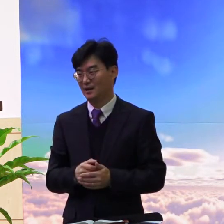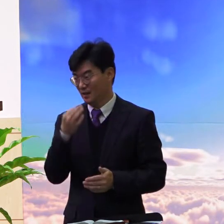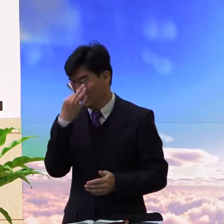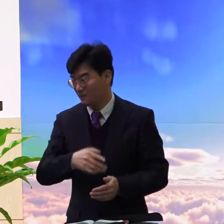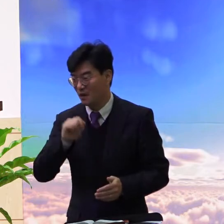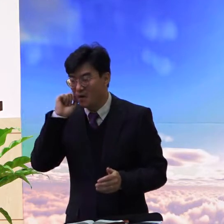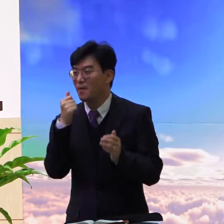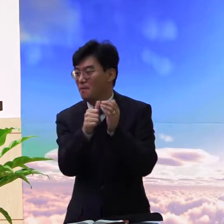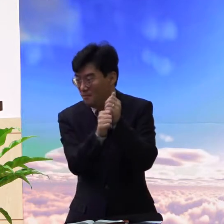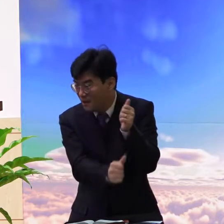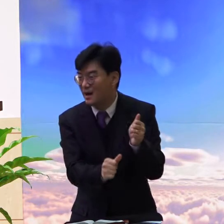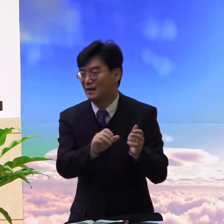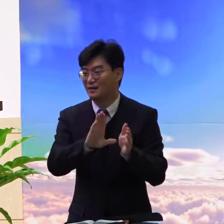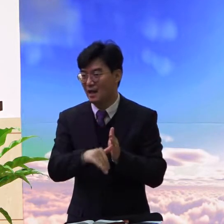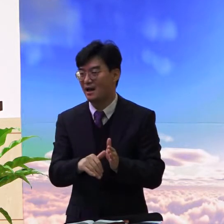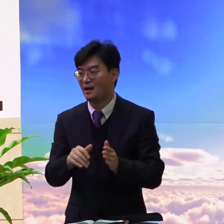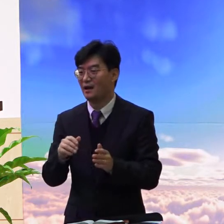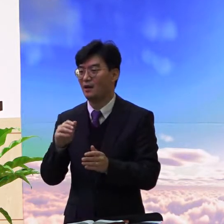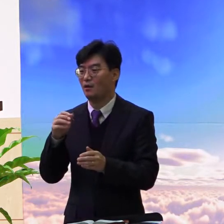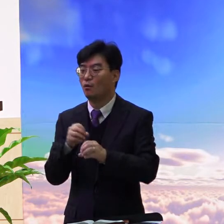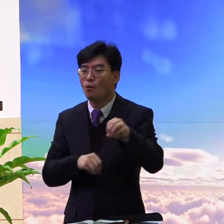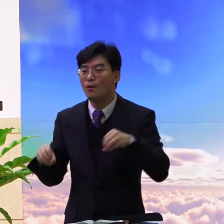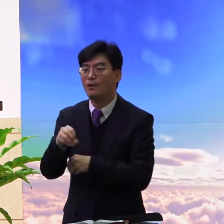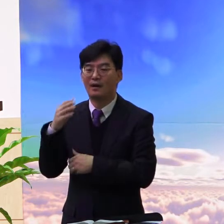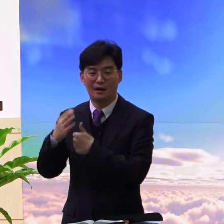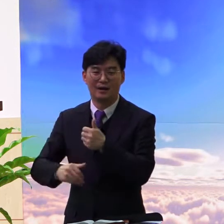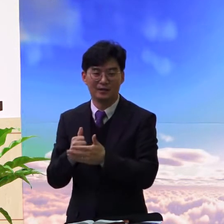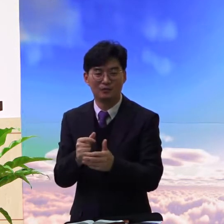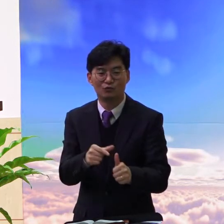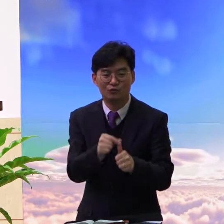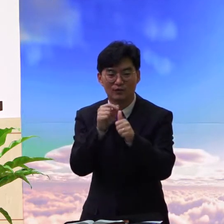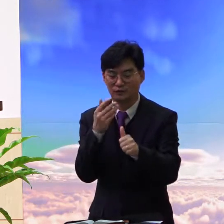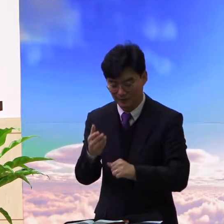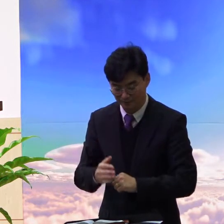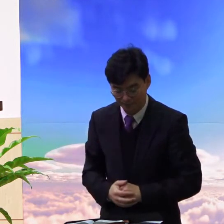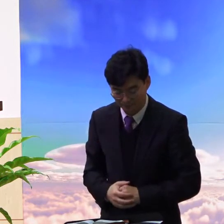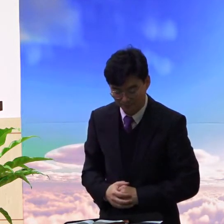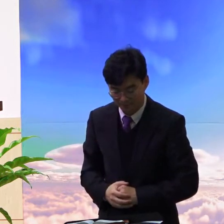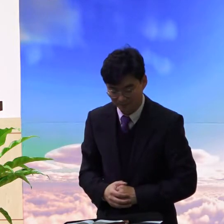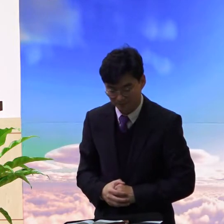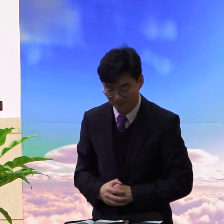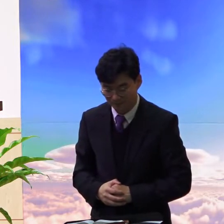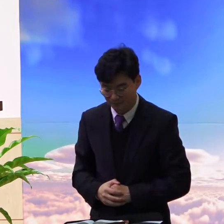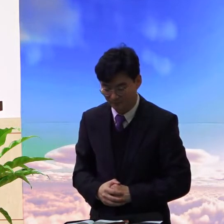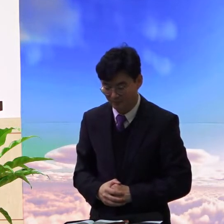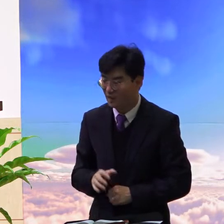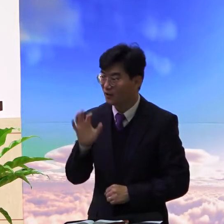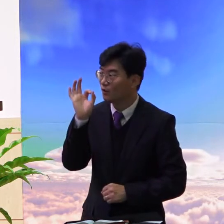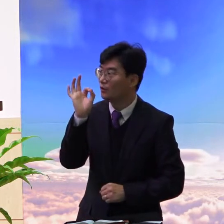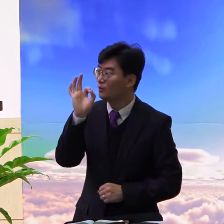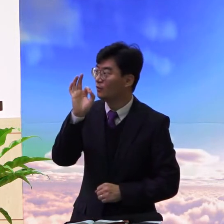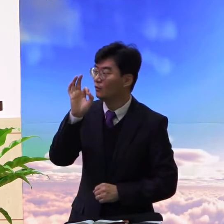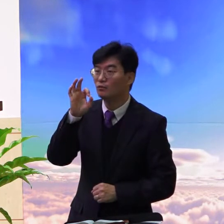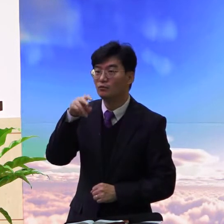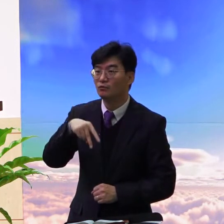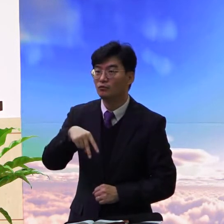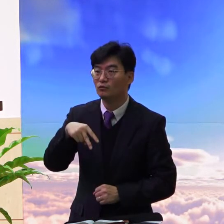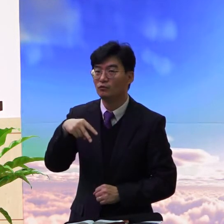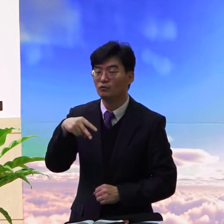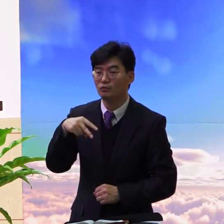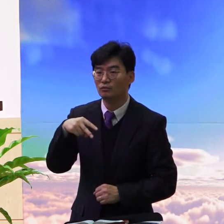유다의 말기에 그 고통스러운 유다 말기, 수많은 선지자들이 유다의 마지막을 예언하면서